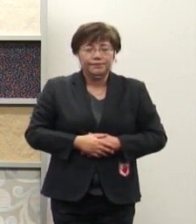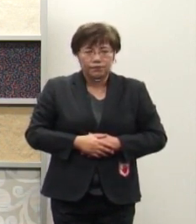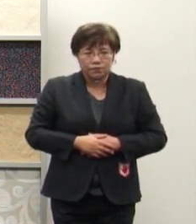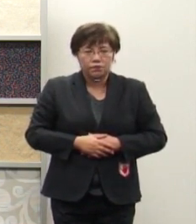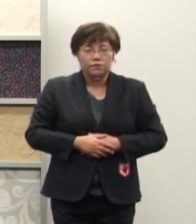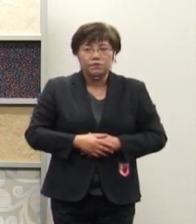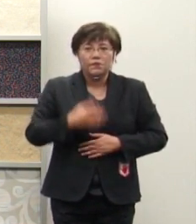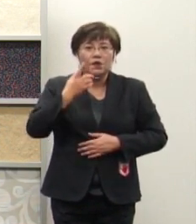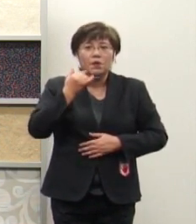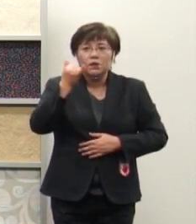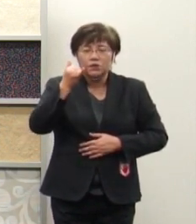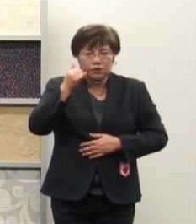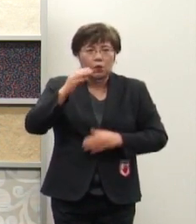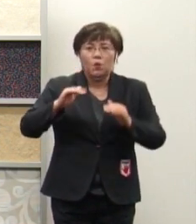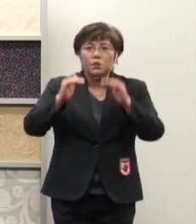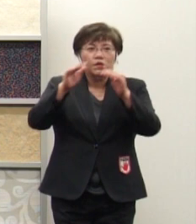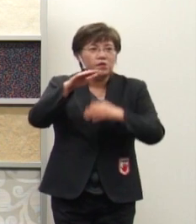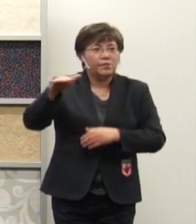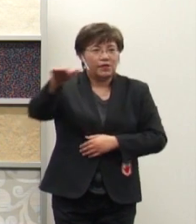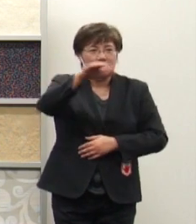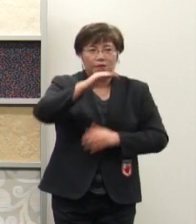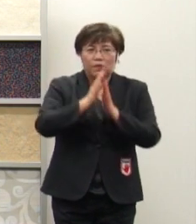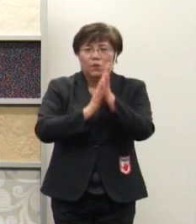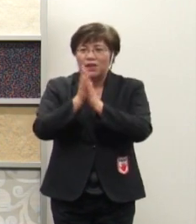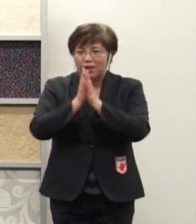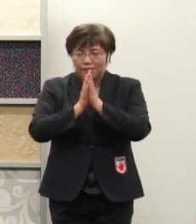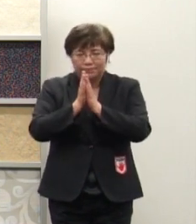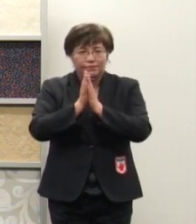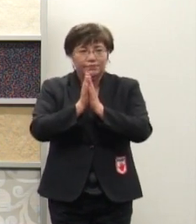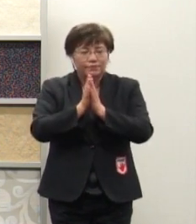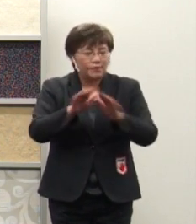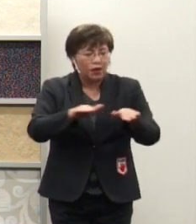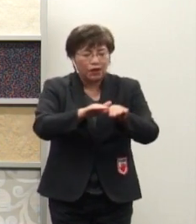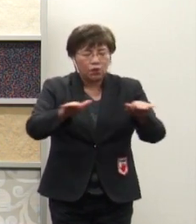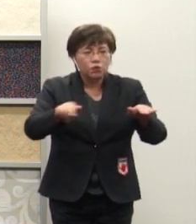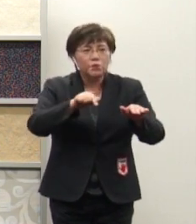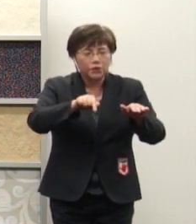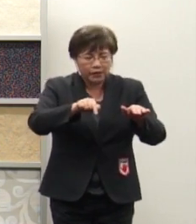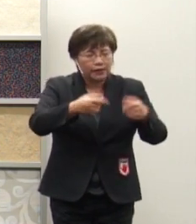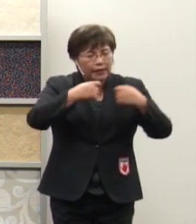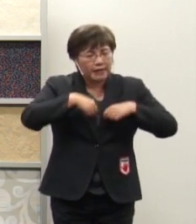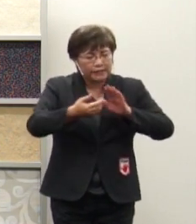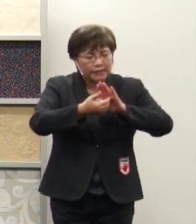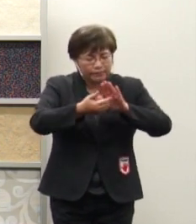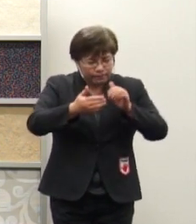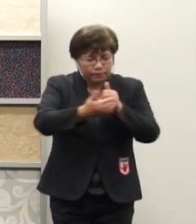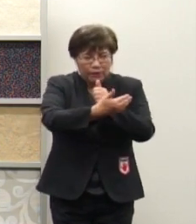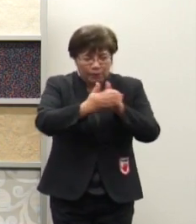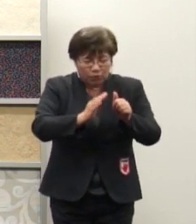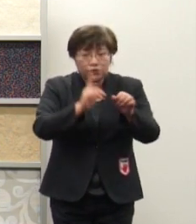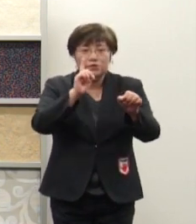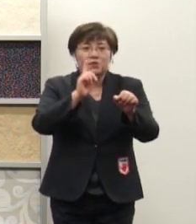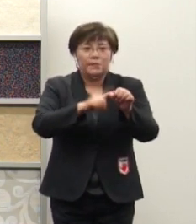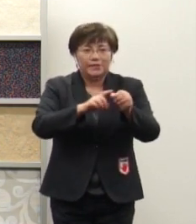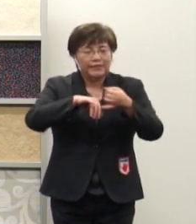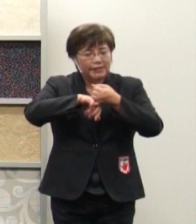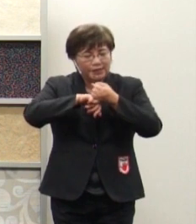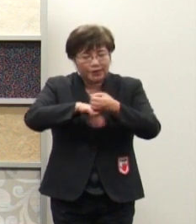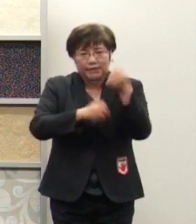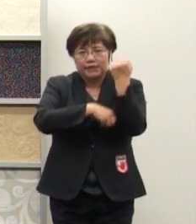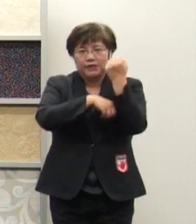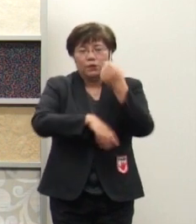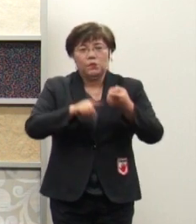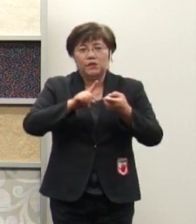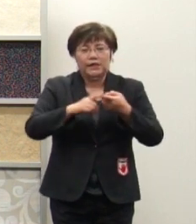大人の皆様にお願いをいたしますが、子どもたちを感染から守るためにはぜひともです、基本的